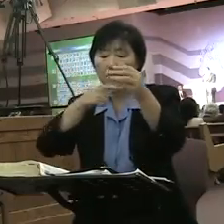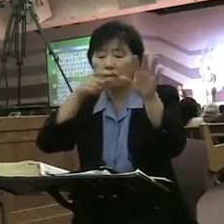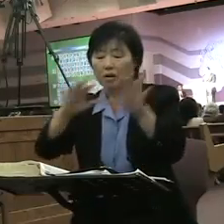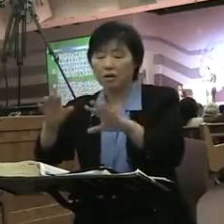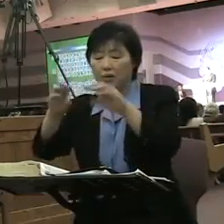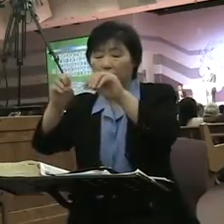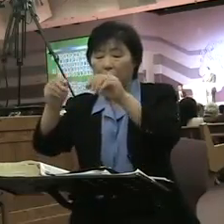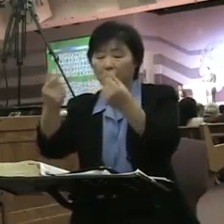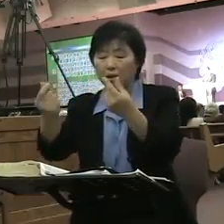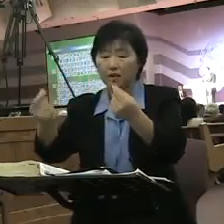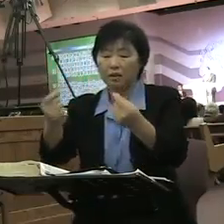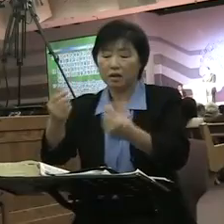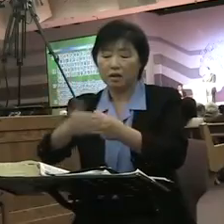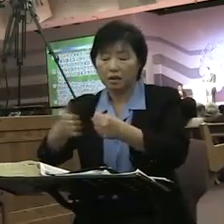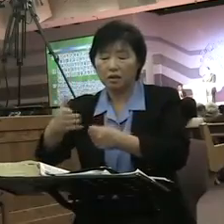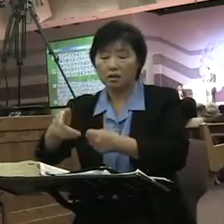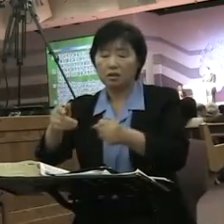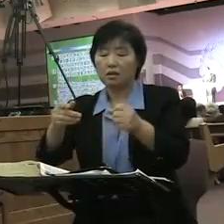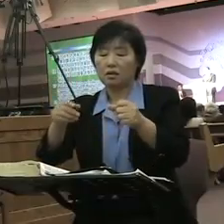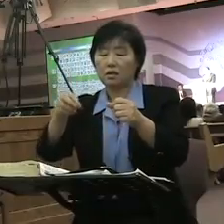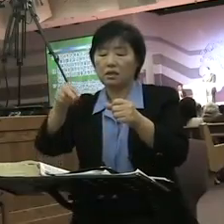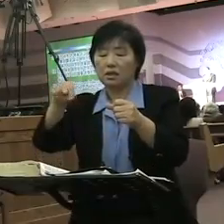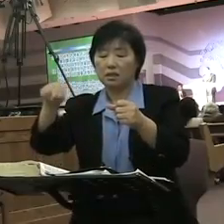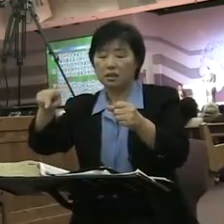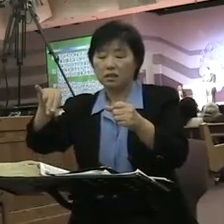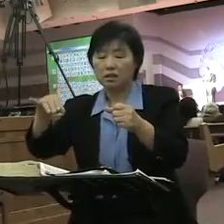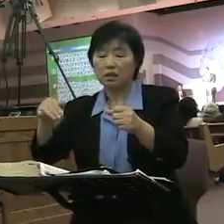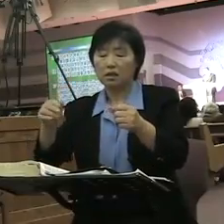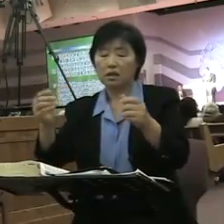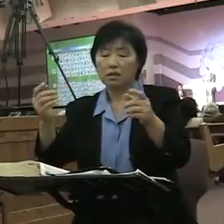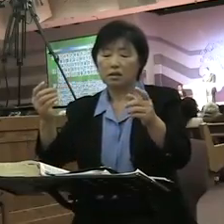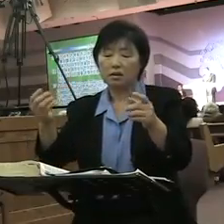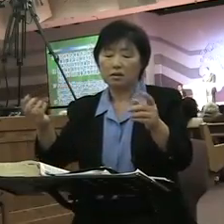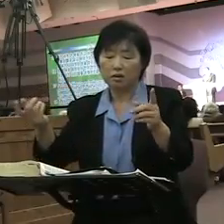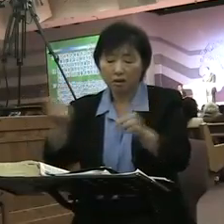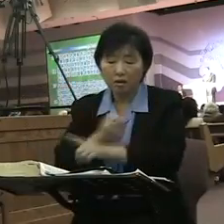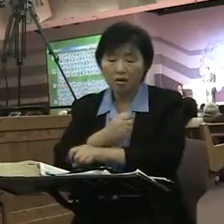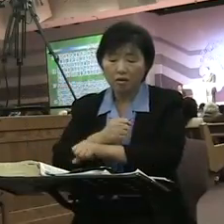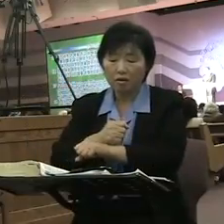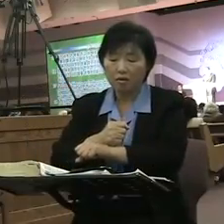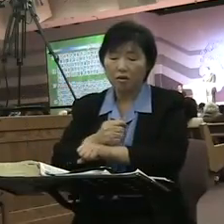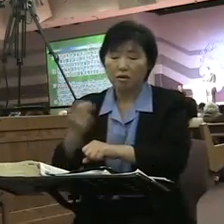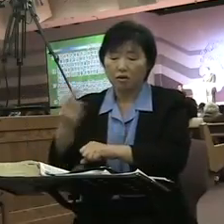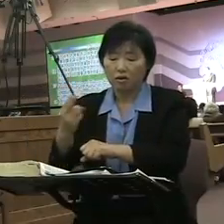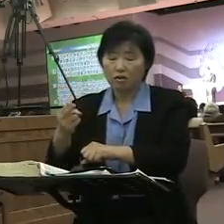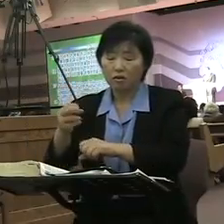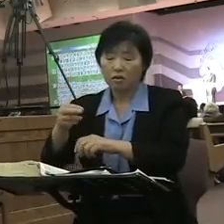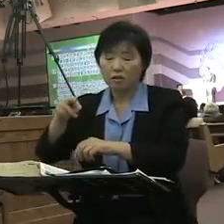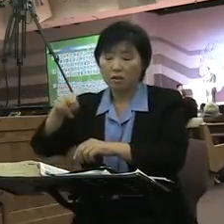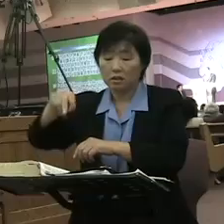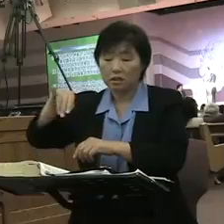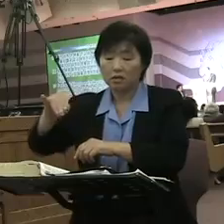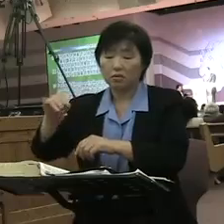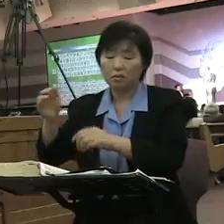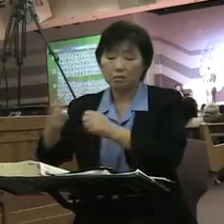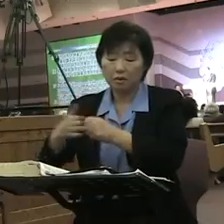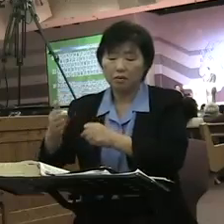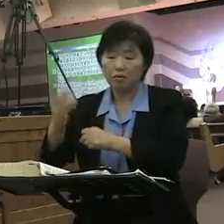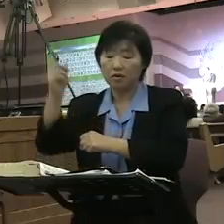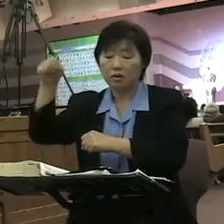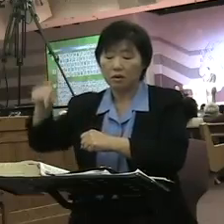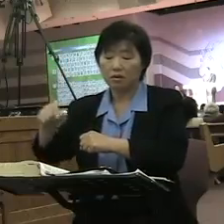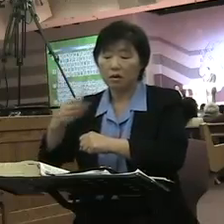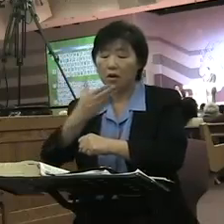바닷가의 모래와 같게 하리니 내 시가 그 대적인을 물어버리라. 다음 교구입니다. 또 내 시로 말미암아 천하 만민이